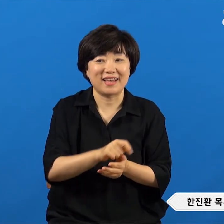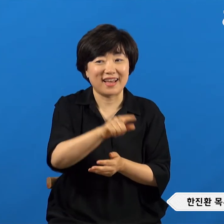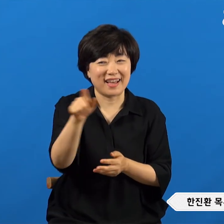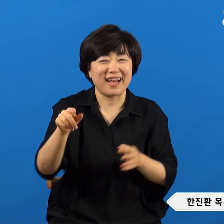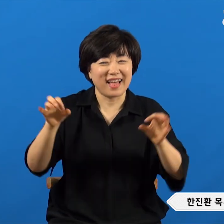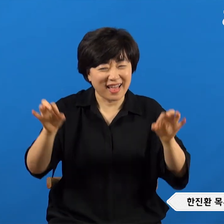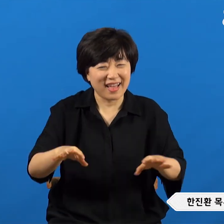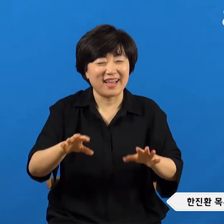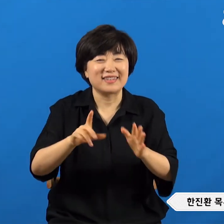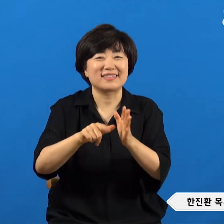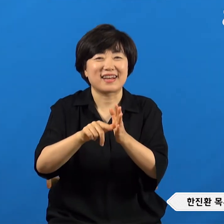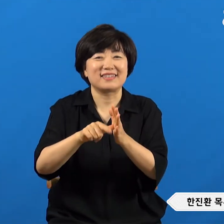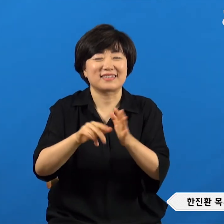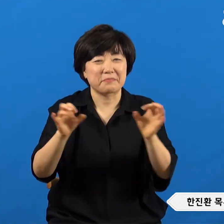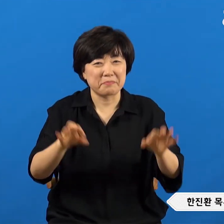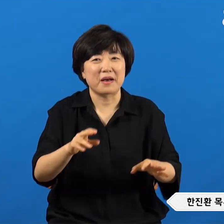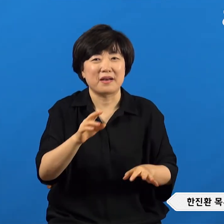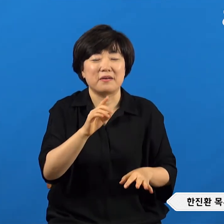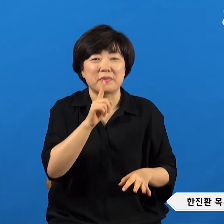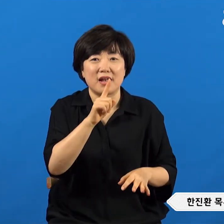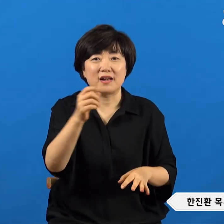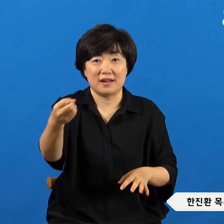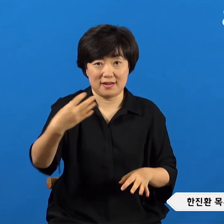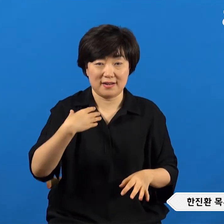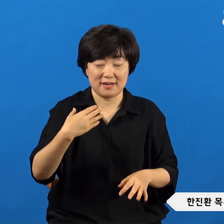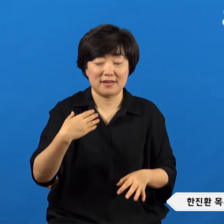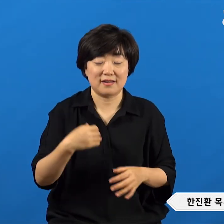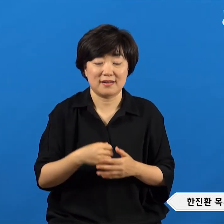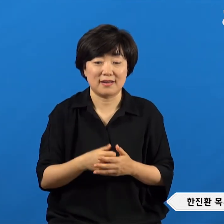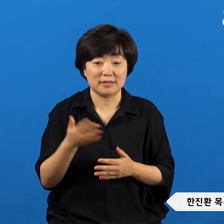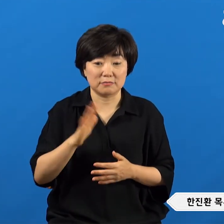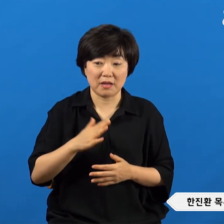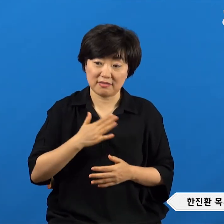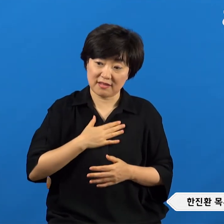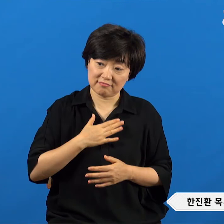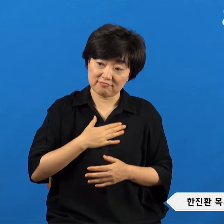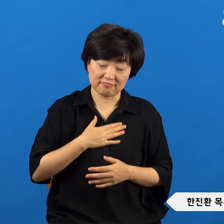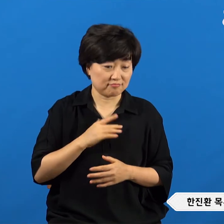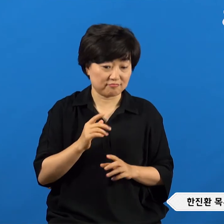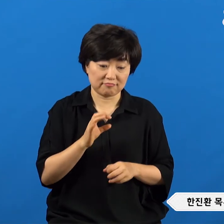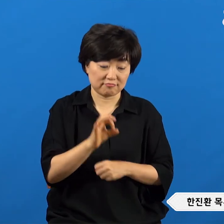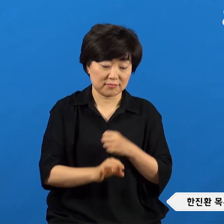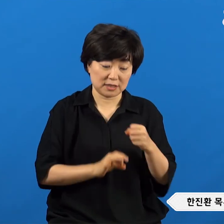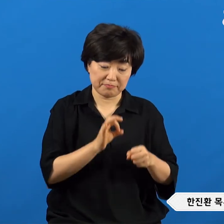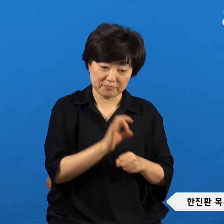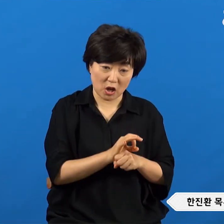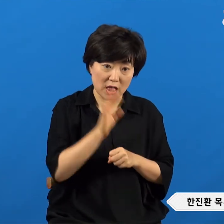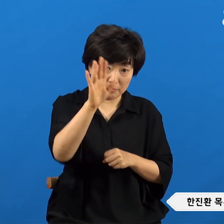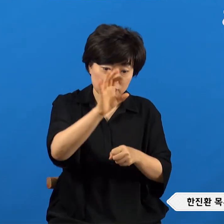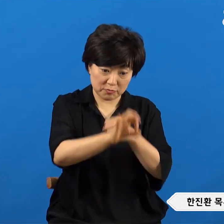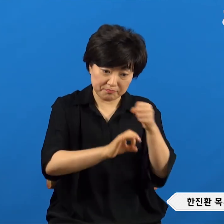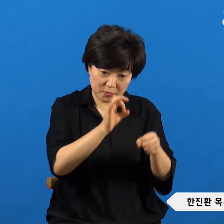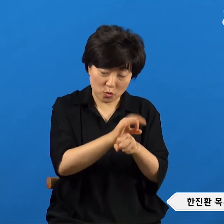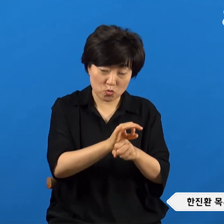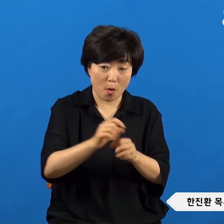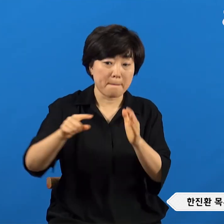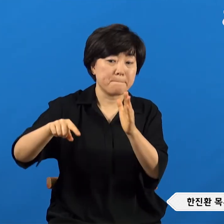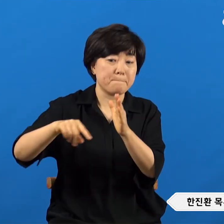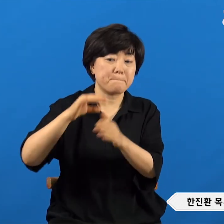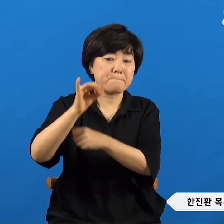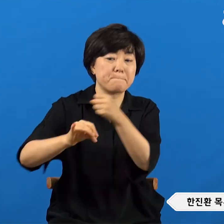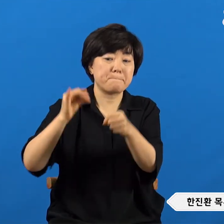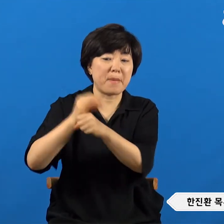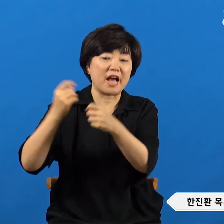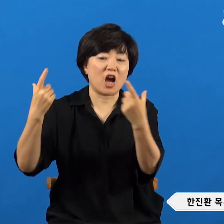금방 지나간다 할지 모르겠습니다. 그런데 아닙니다. 저는 10년도 100년처럼 살 것입니다. 하나님께서